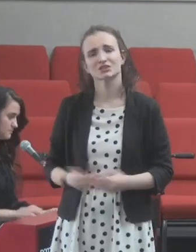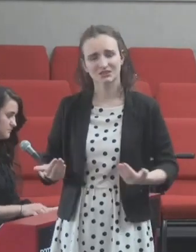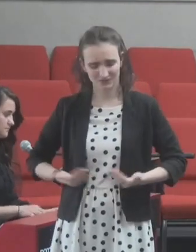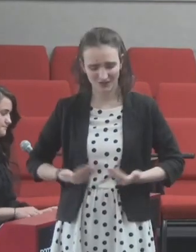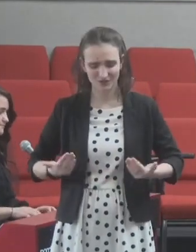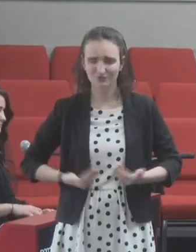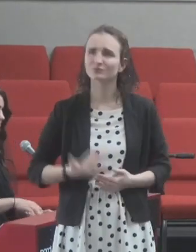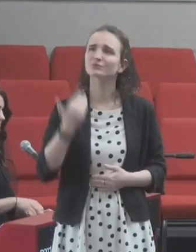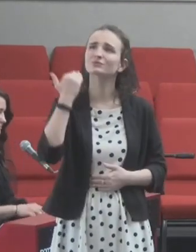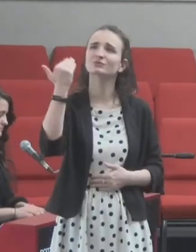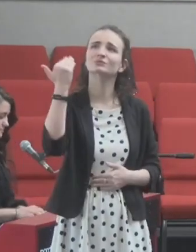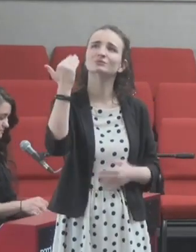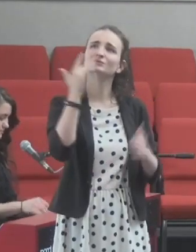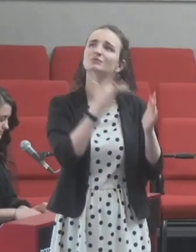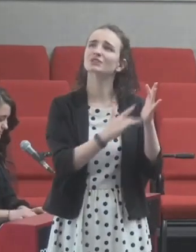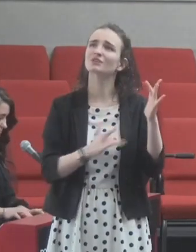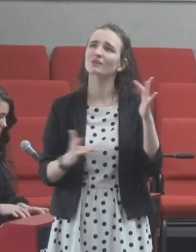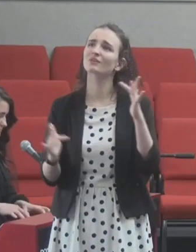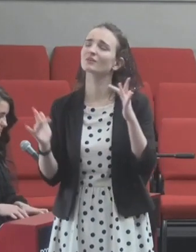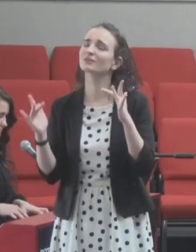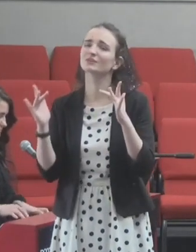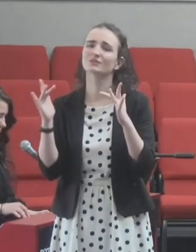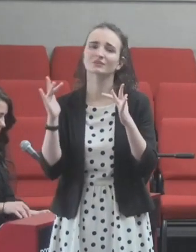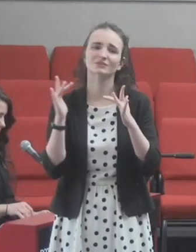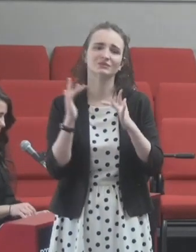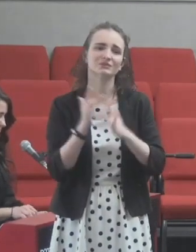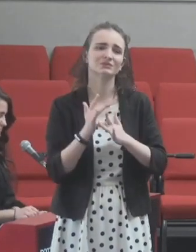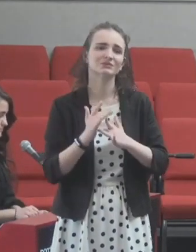за жизнь твою, Иисус Христос.